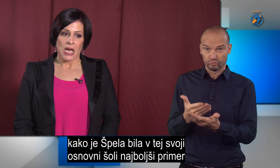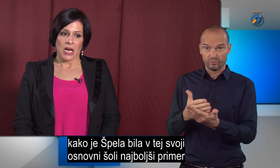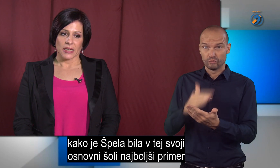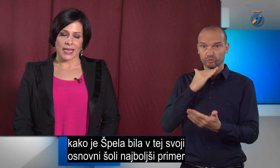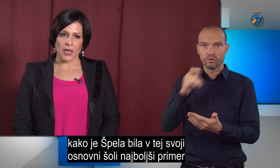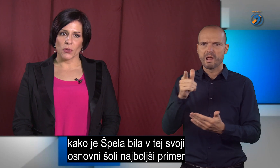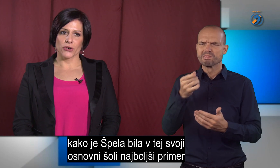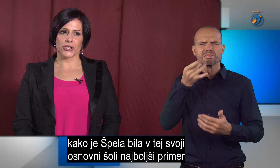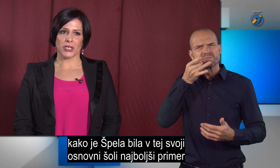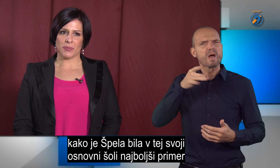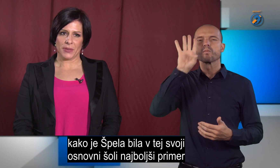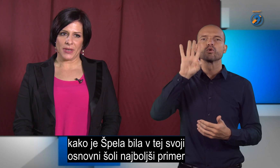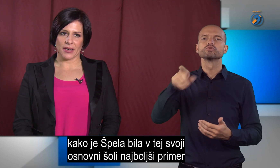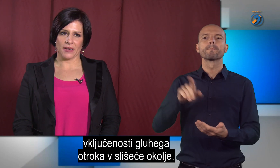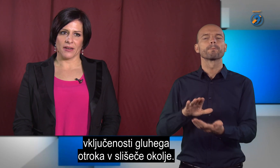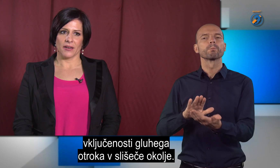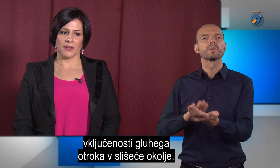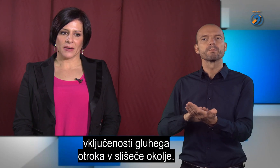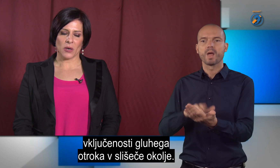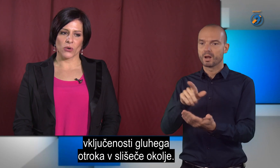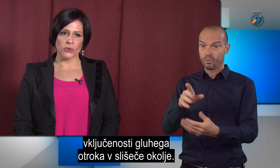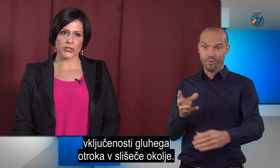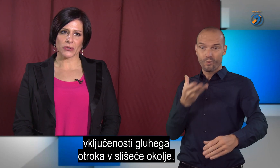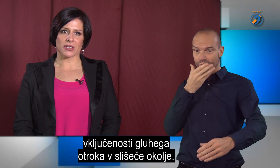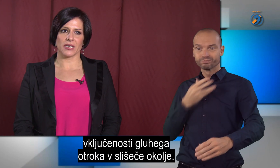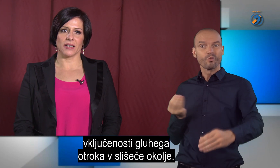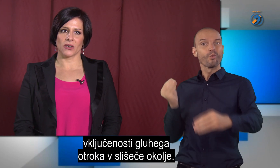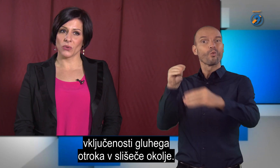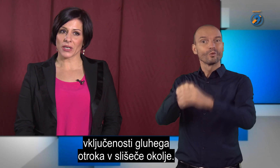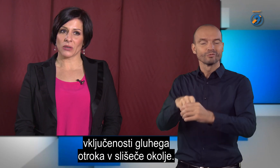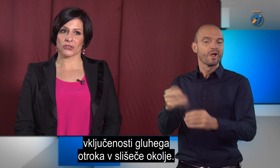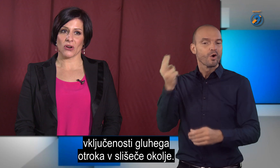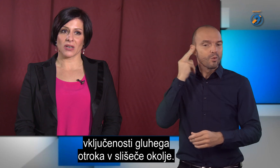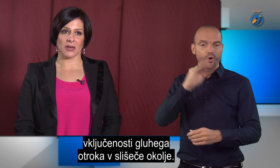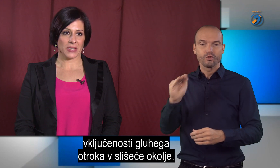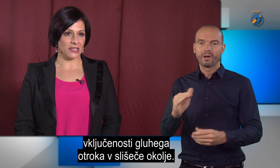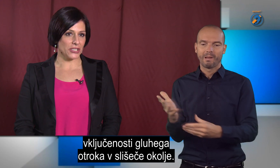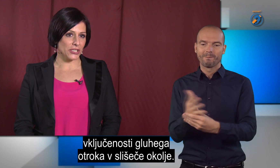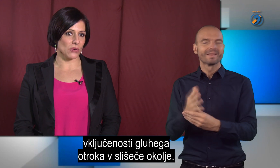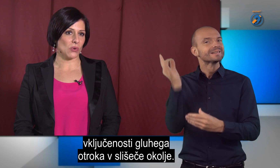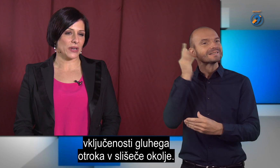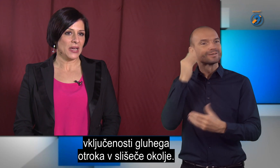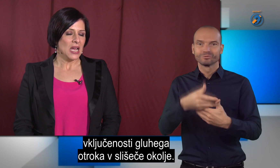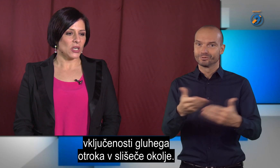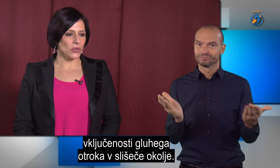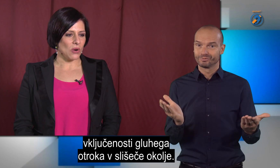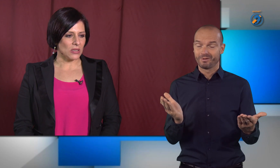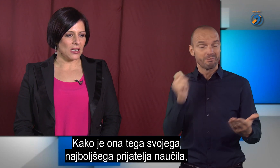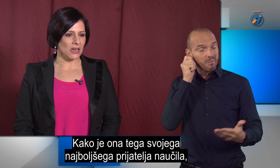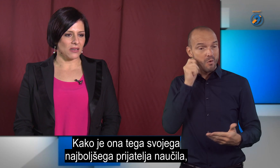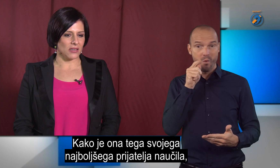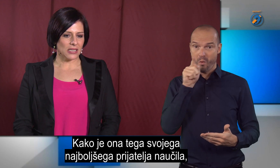šoli najboljši primer vključenosti gluhega otroka med slišeče okolje. Kako